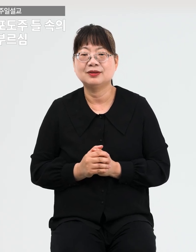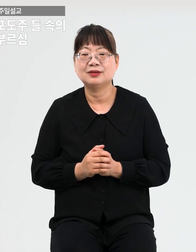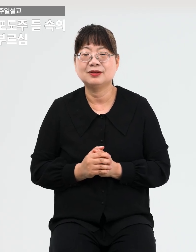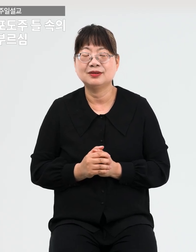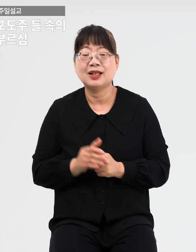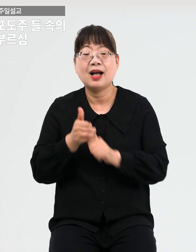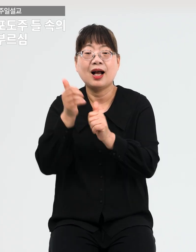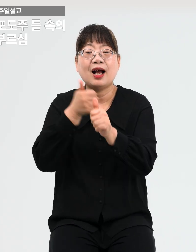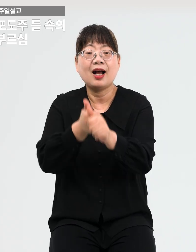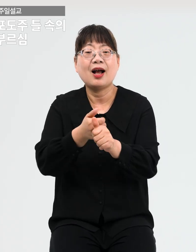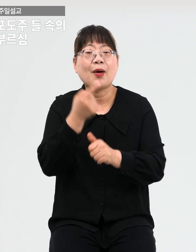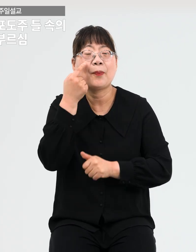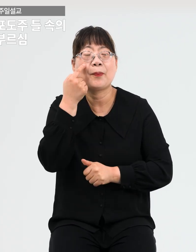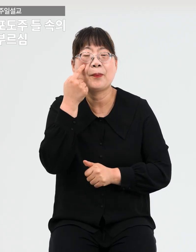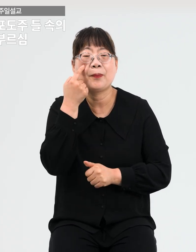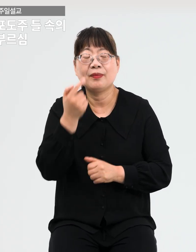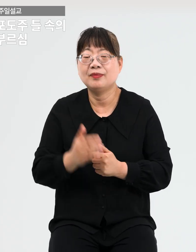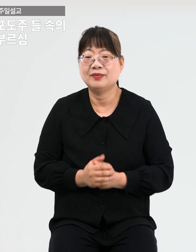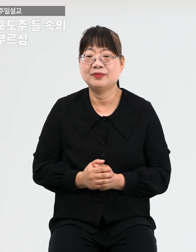한번 따라서 해볼까요?